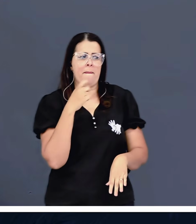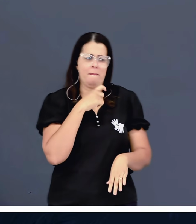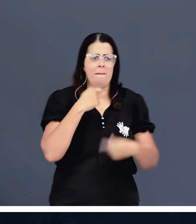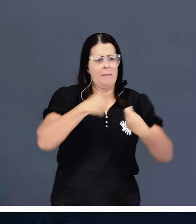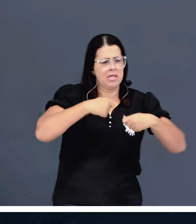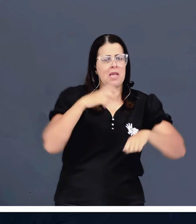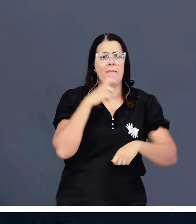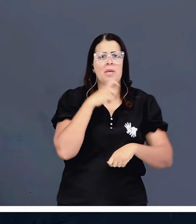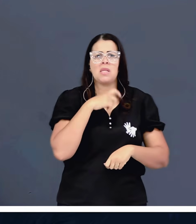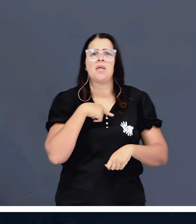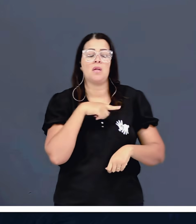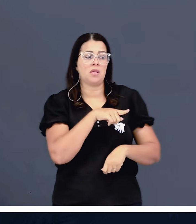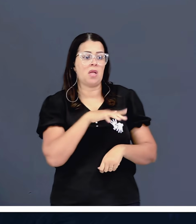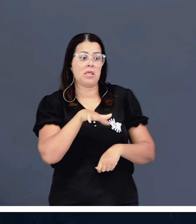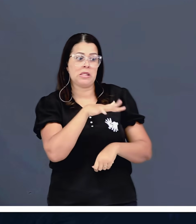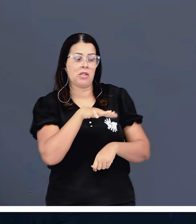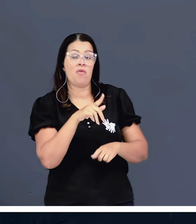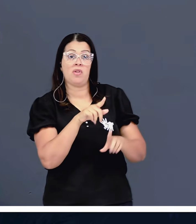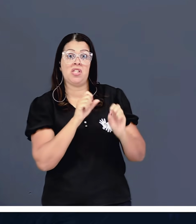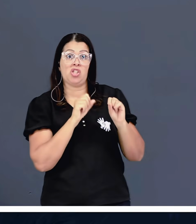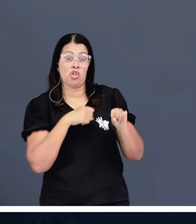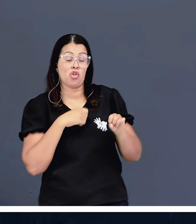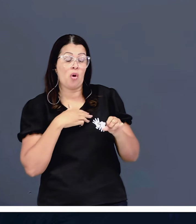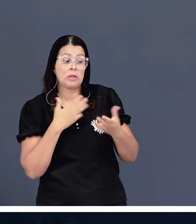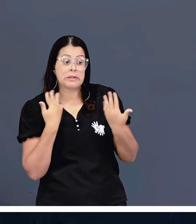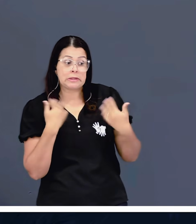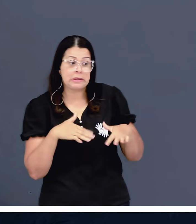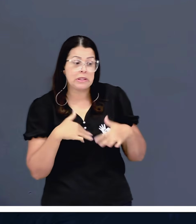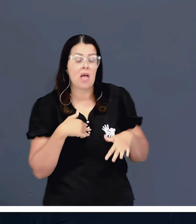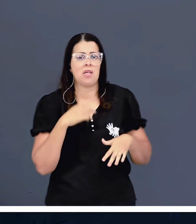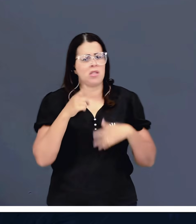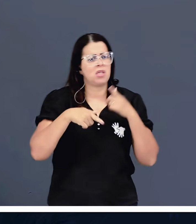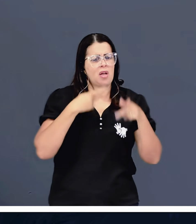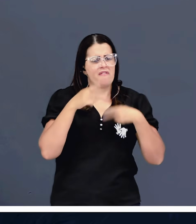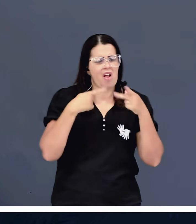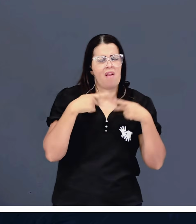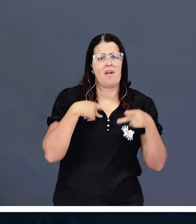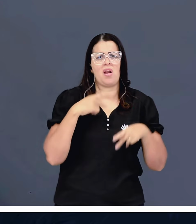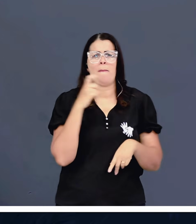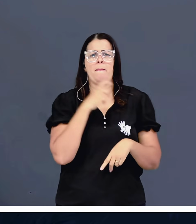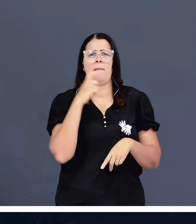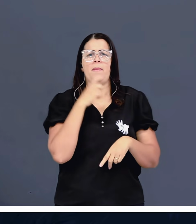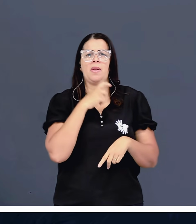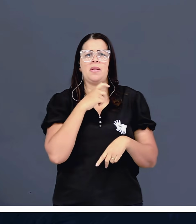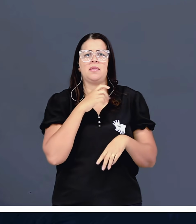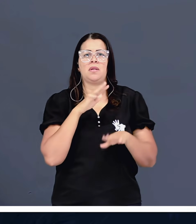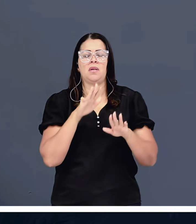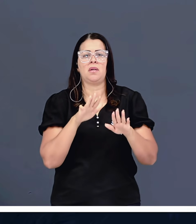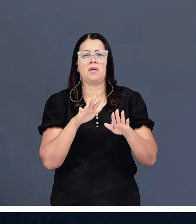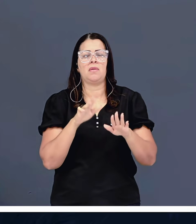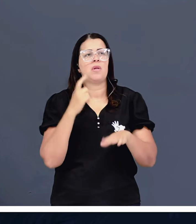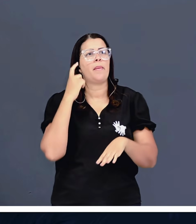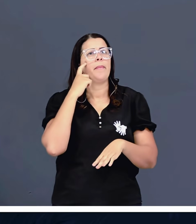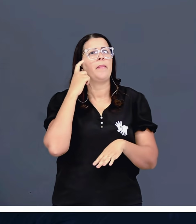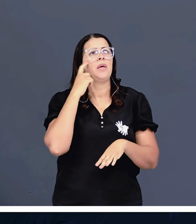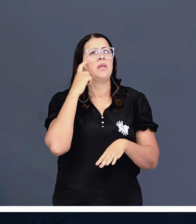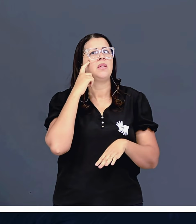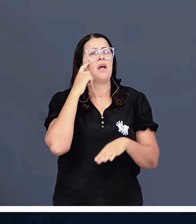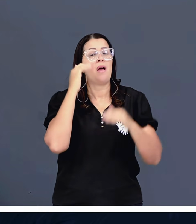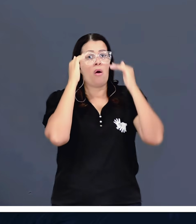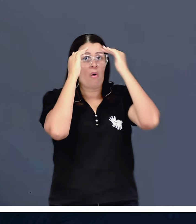mentir. Nessa situação aqui, você só vai sair dessa se você falar assim, assim, assim. A honra é